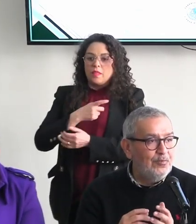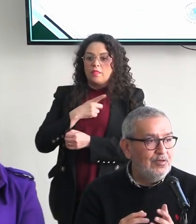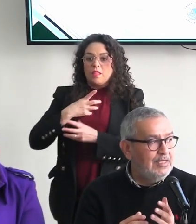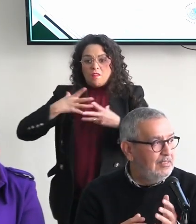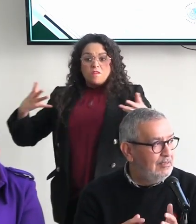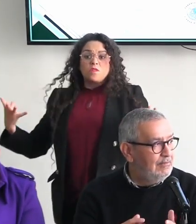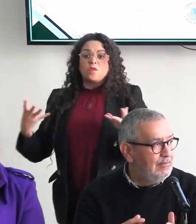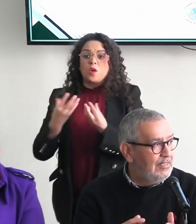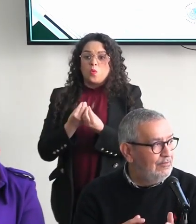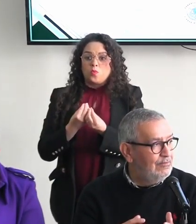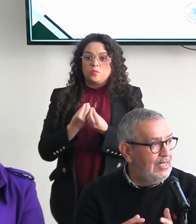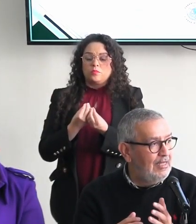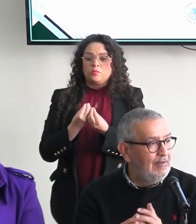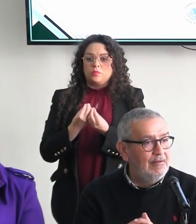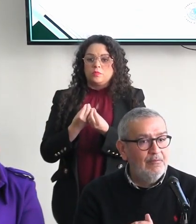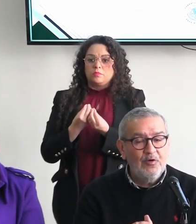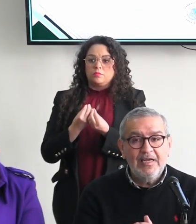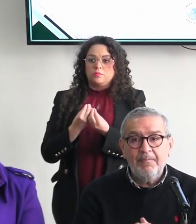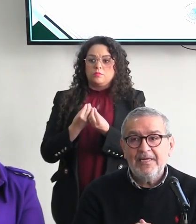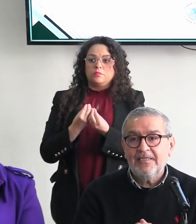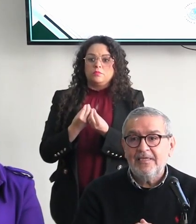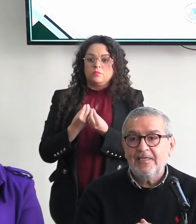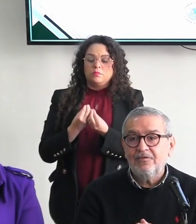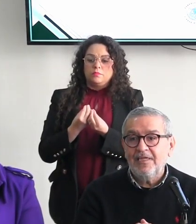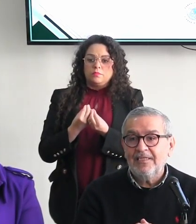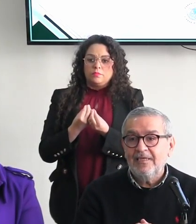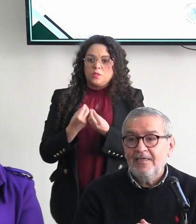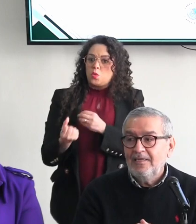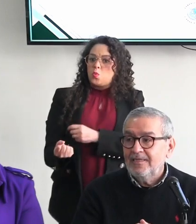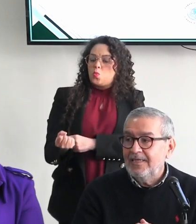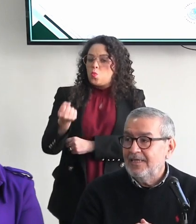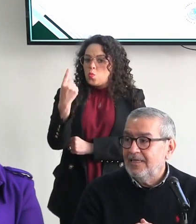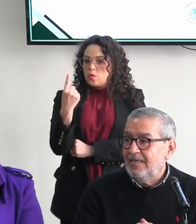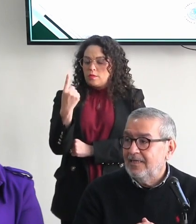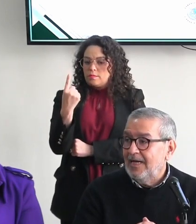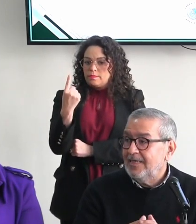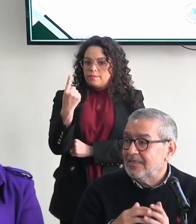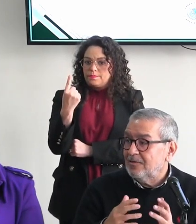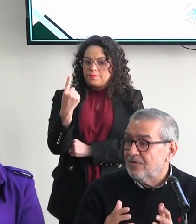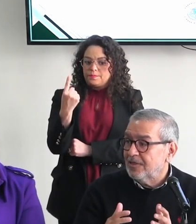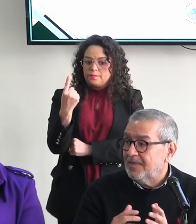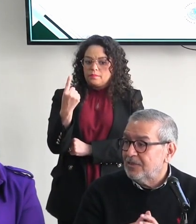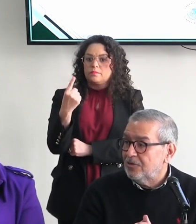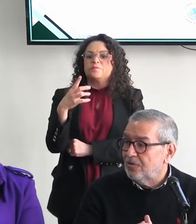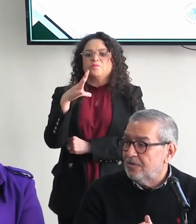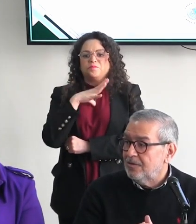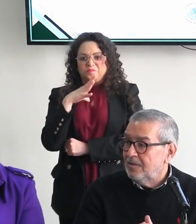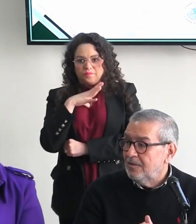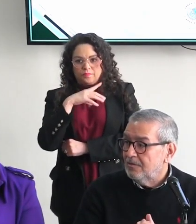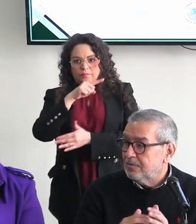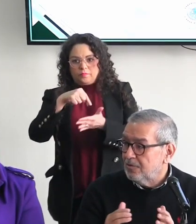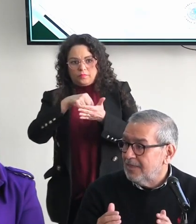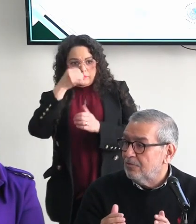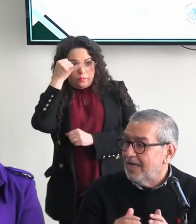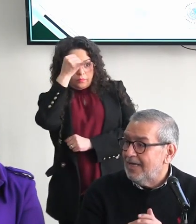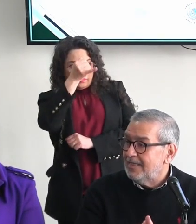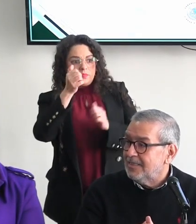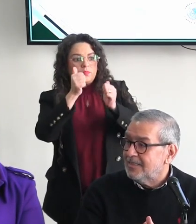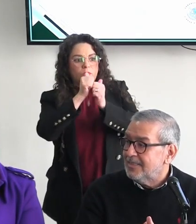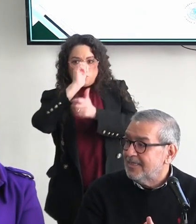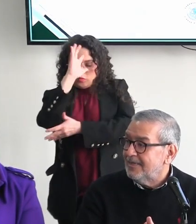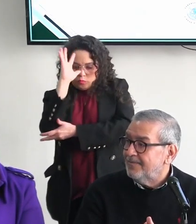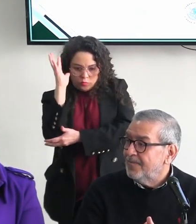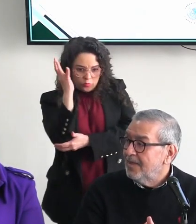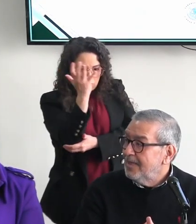se compone en una buena parte en la ciudad de áreas de conservación o zonas